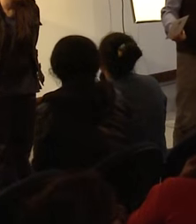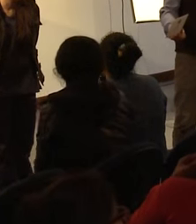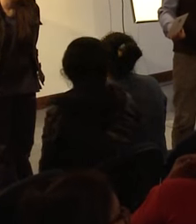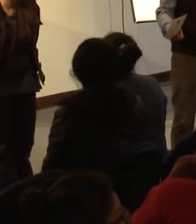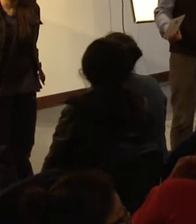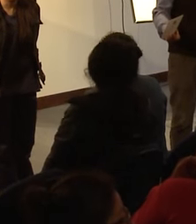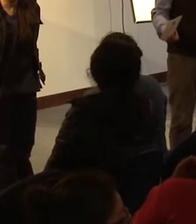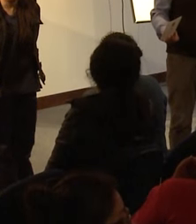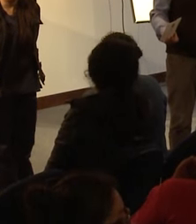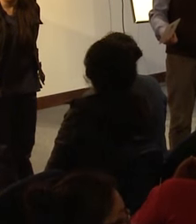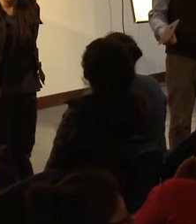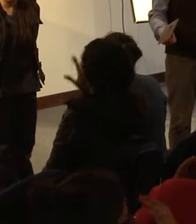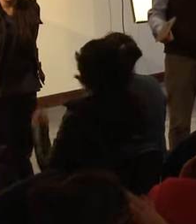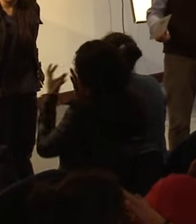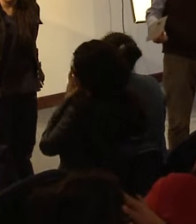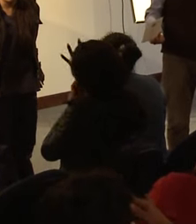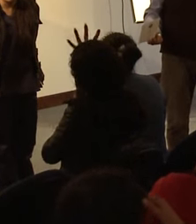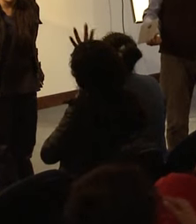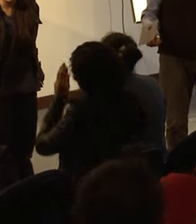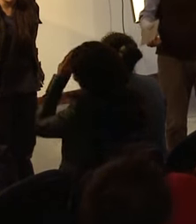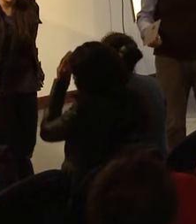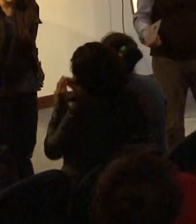La forma del arco.